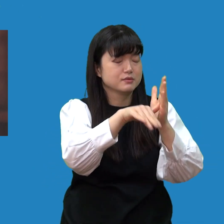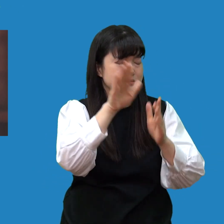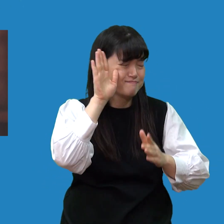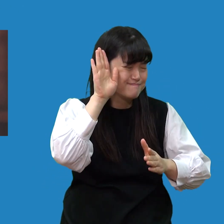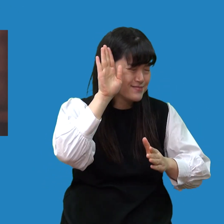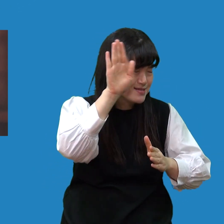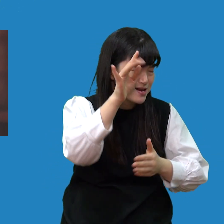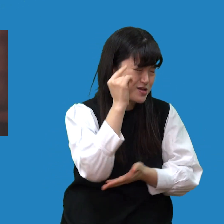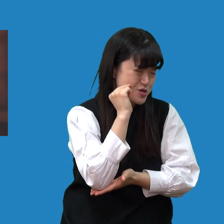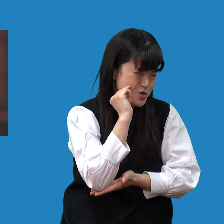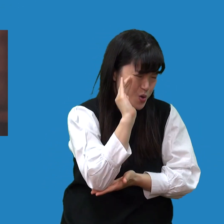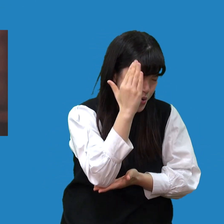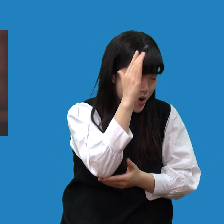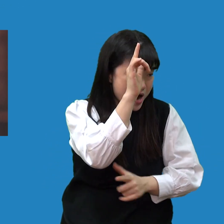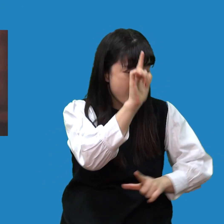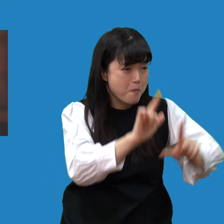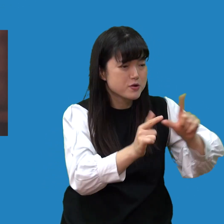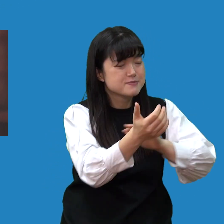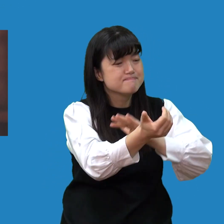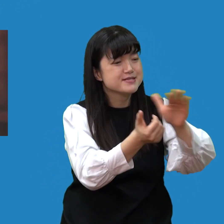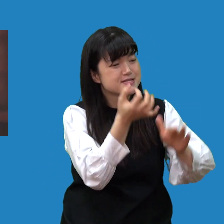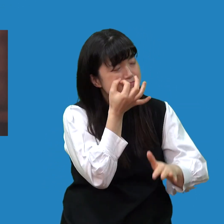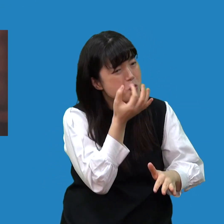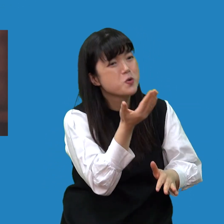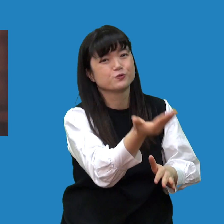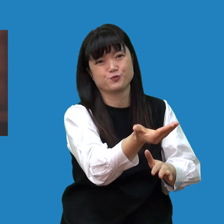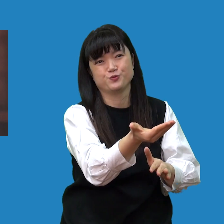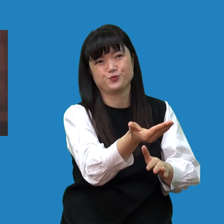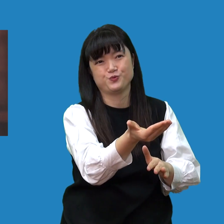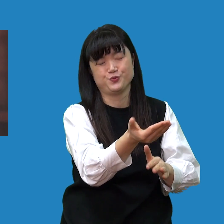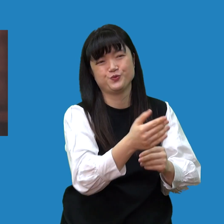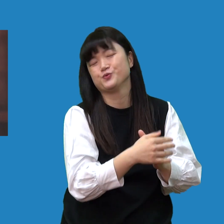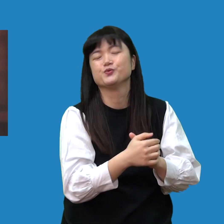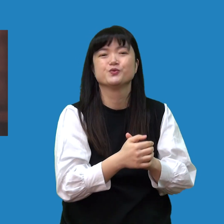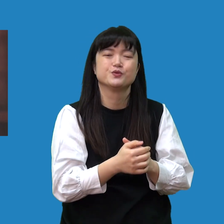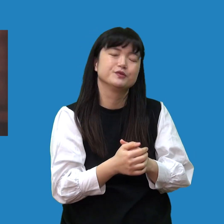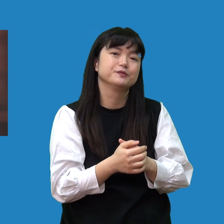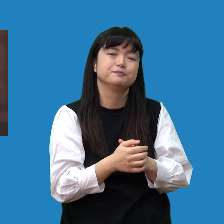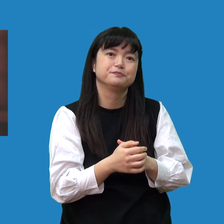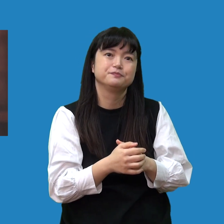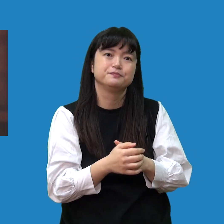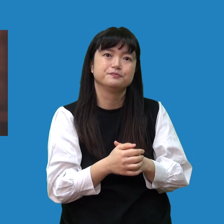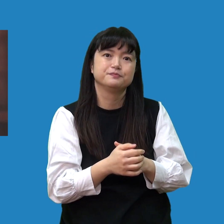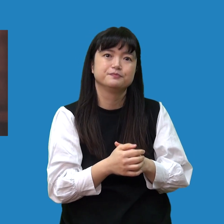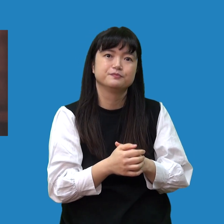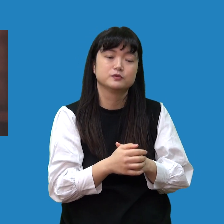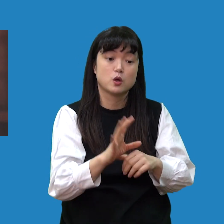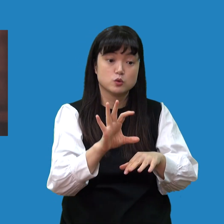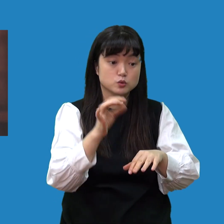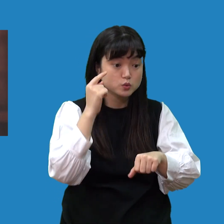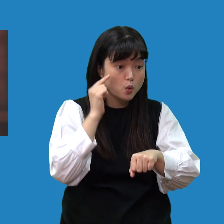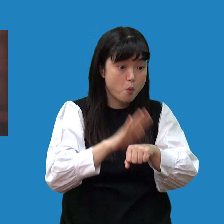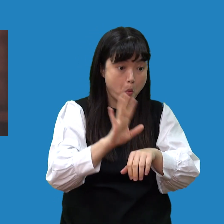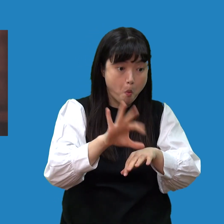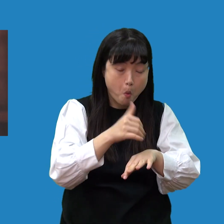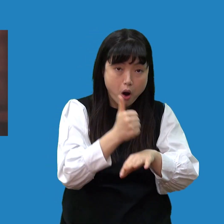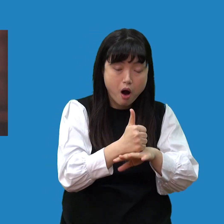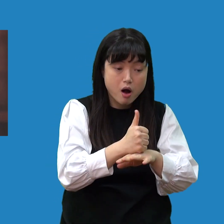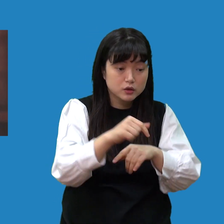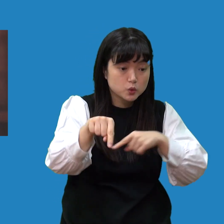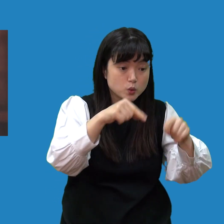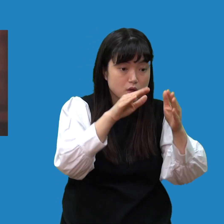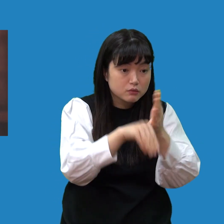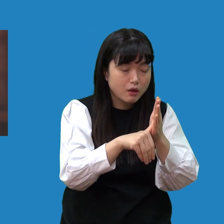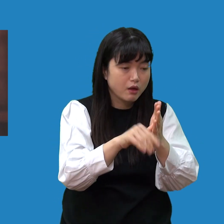미래의 영화로움을 보여주는 것이라고도 할 수가 있습니다. 자, 솔로몬이 통치했던 그